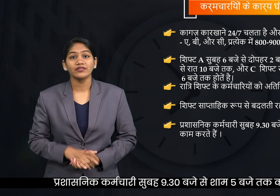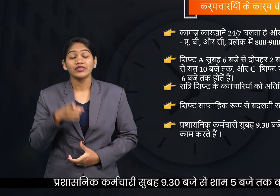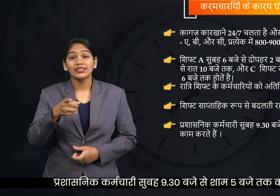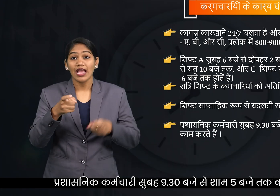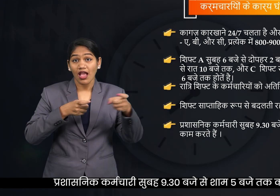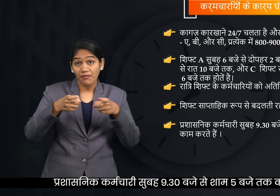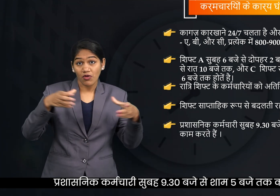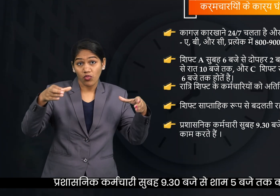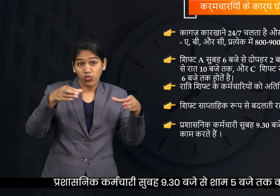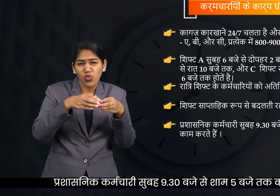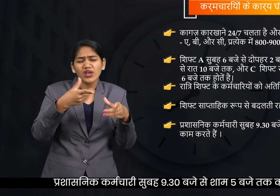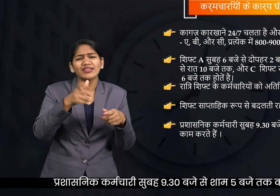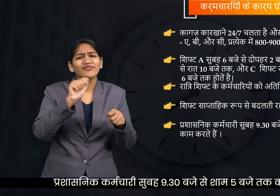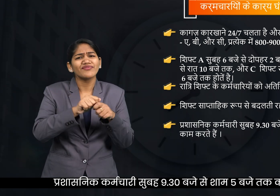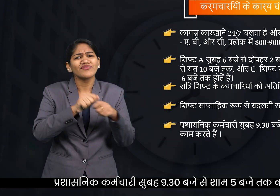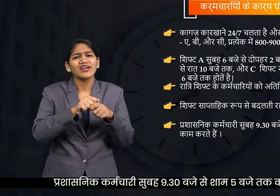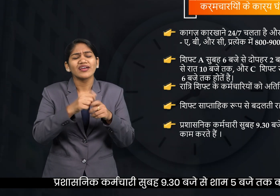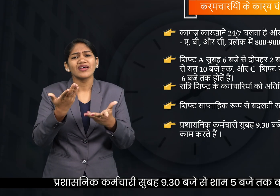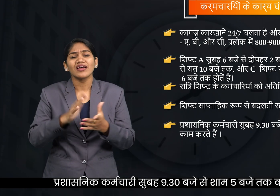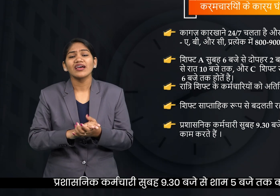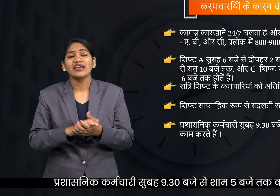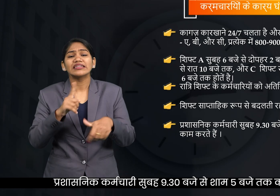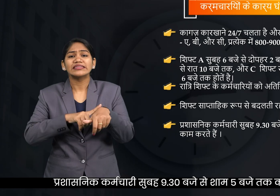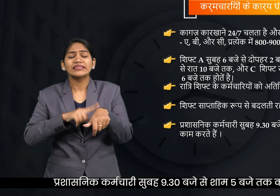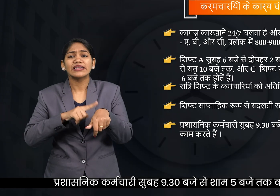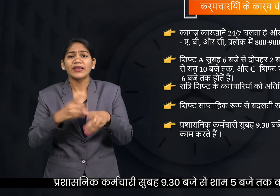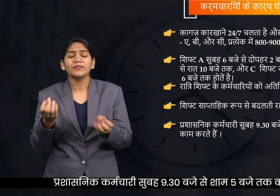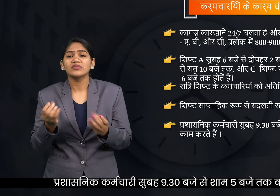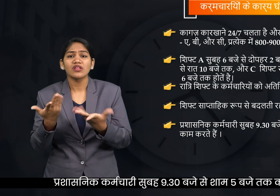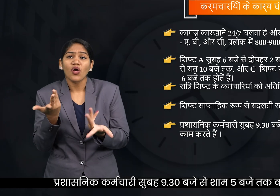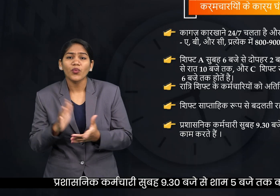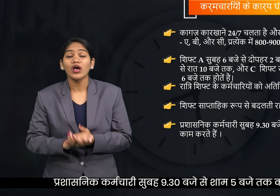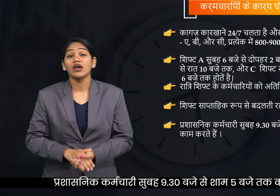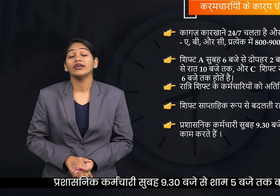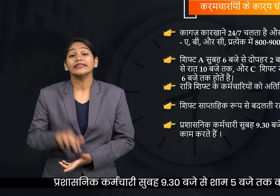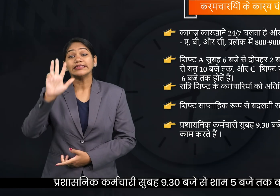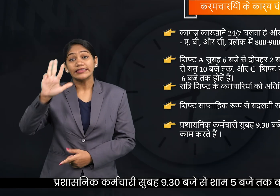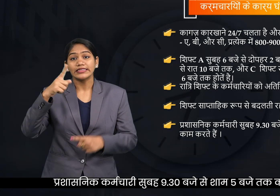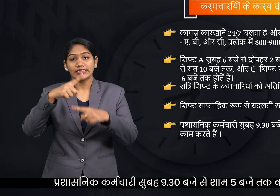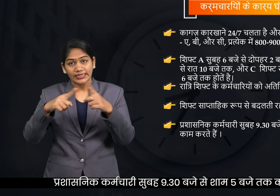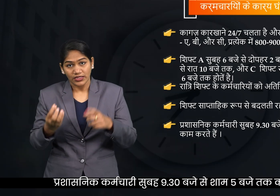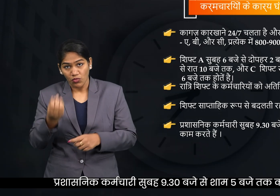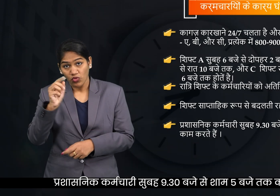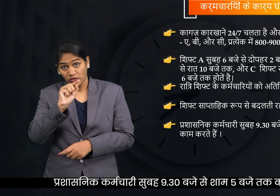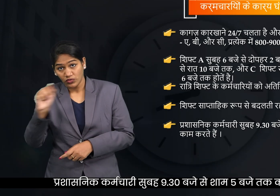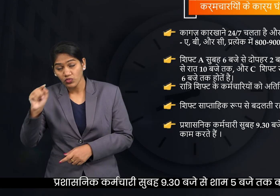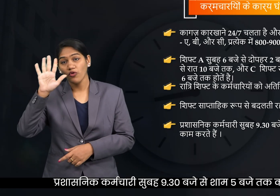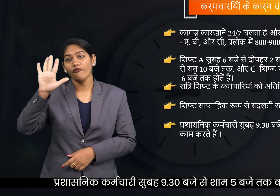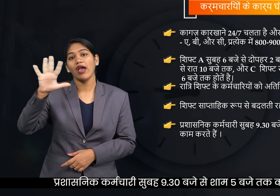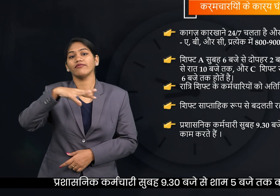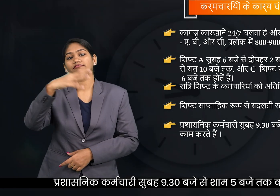प्रशासनिक कर्मचारी सुबह 9:30 बजे से शाम 5 बजे तक काम करते हैं।